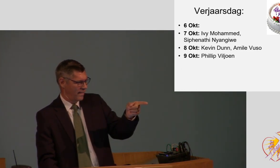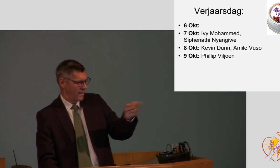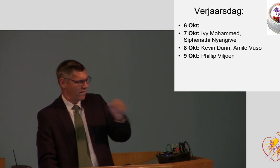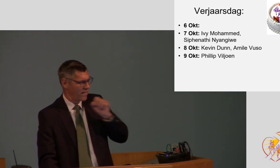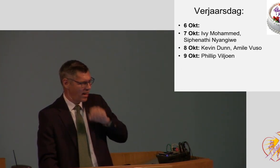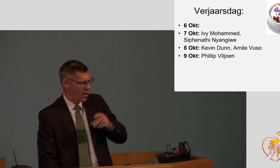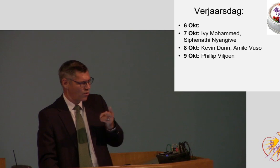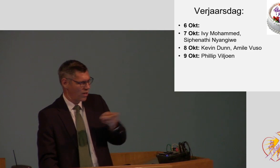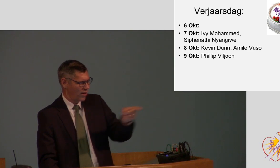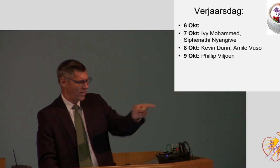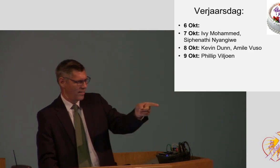Verjaar ook.